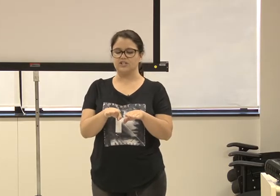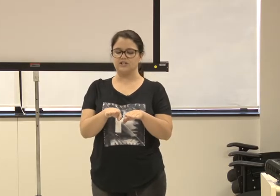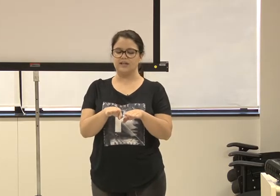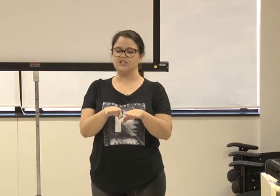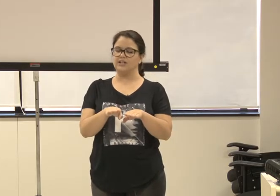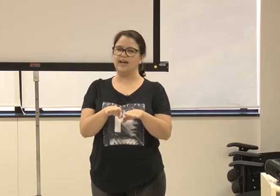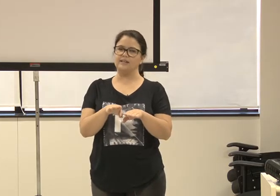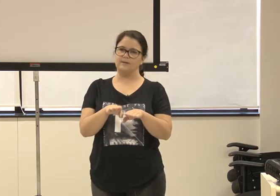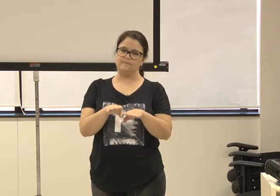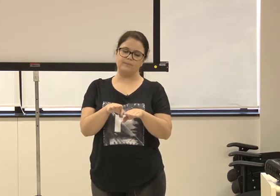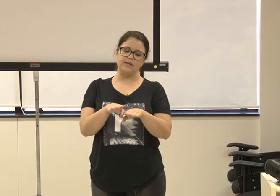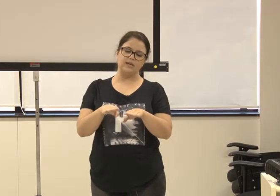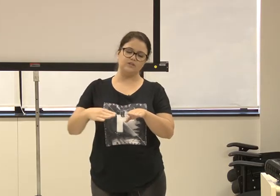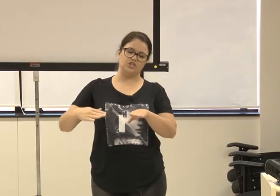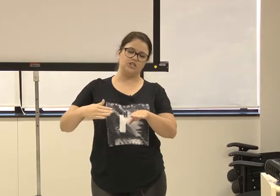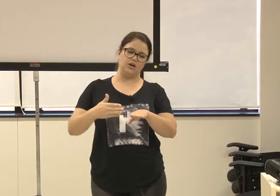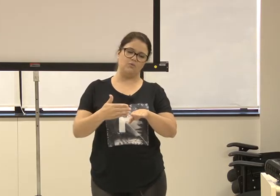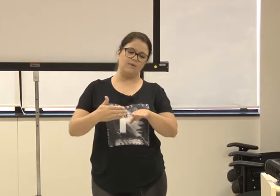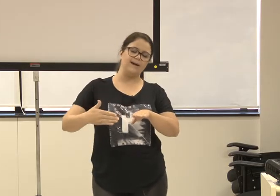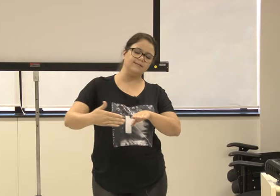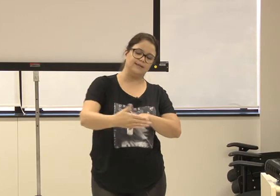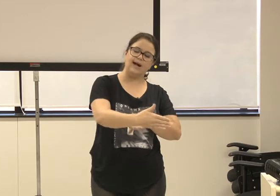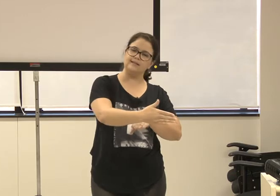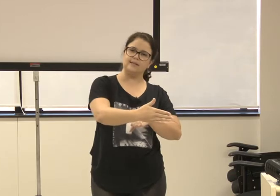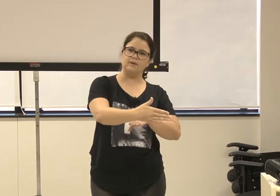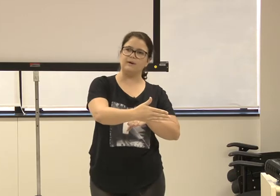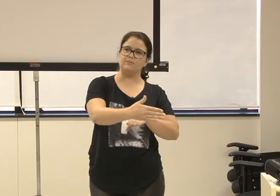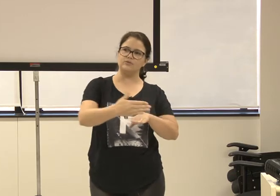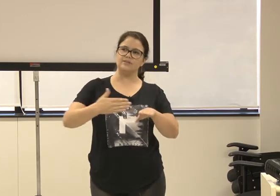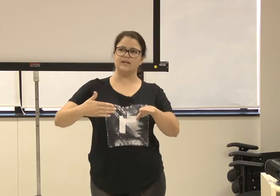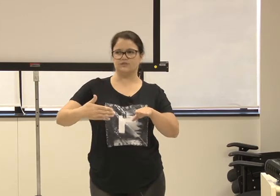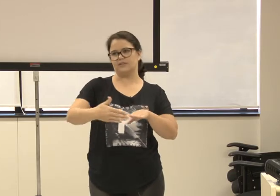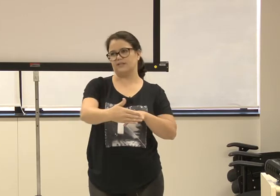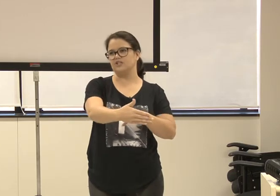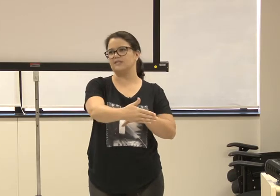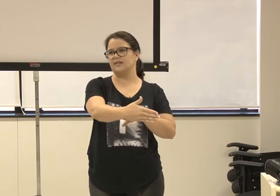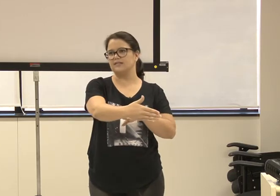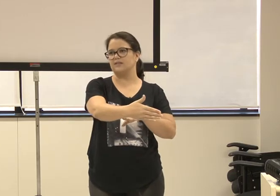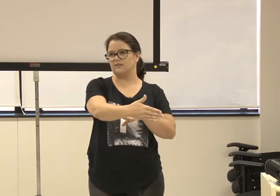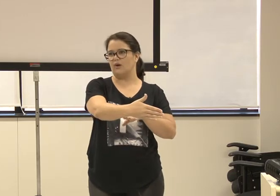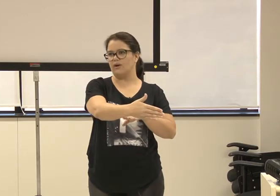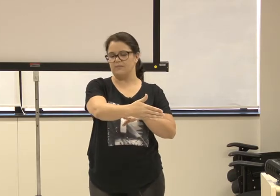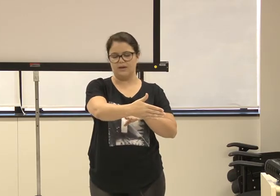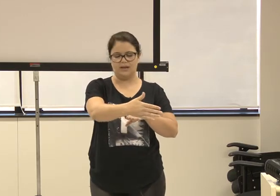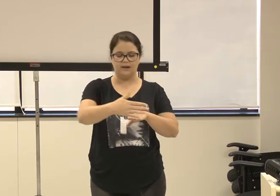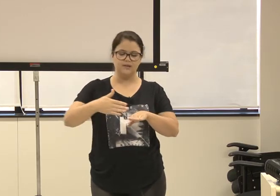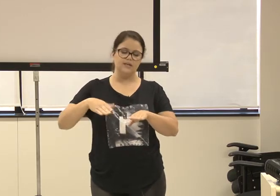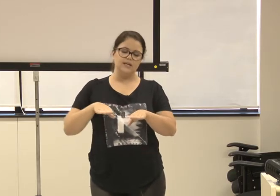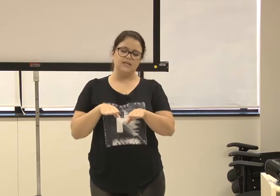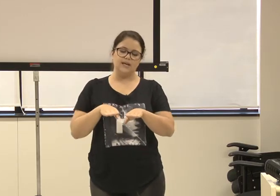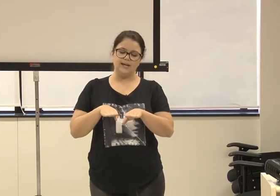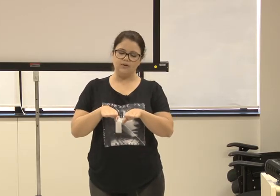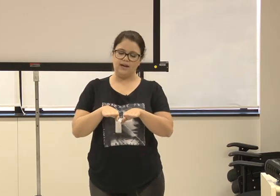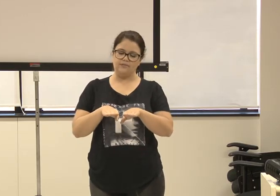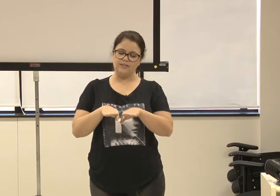da direita e tinha uma entrada aqui para ir para o CET, esse Centro de Excelência da UNB lá. E aí o cara fez isso,